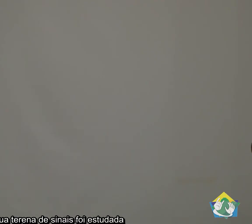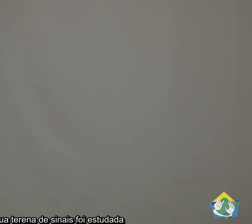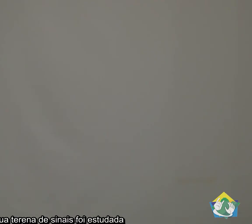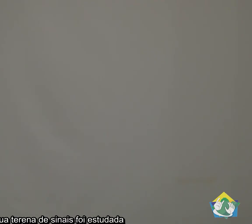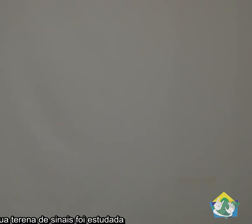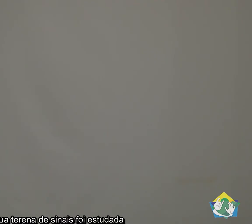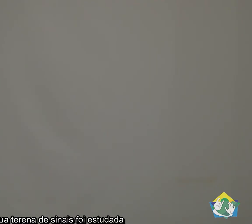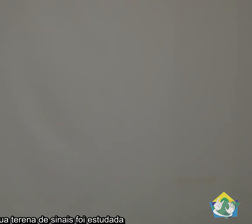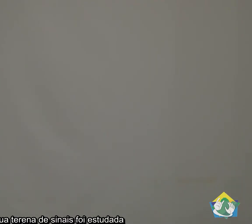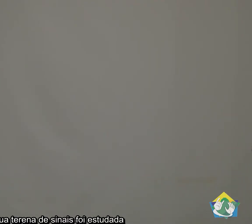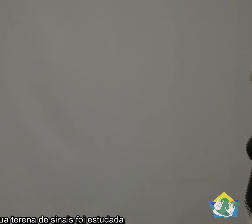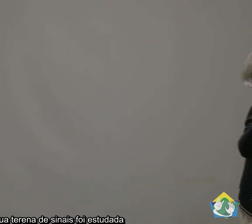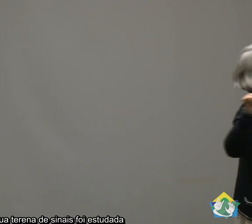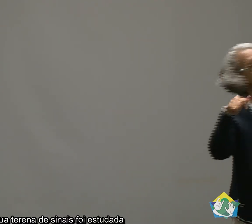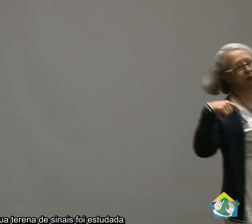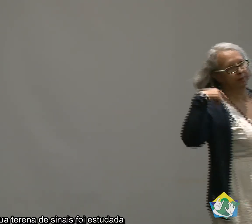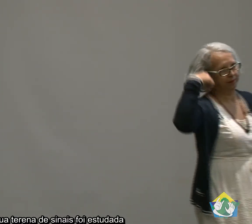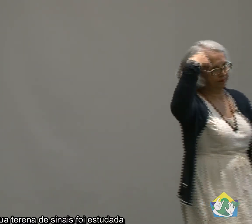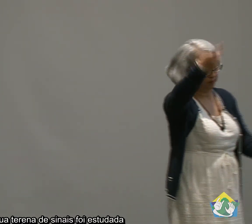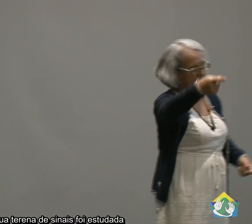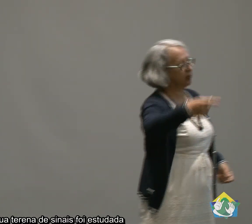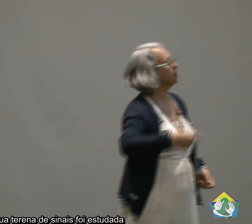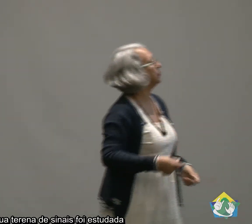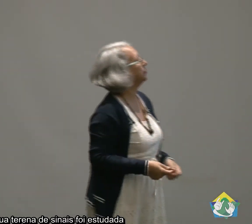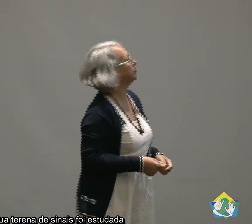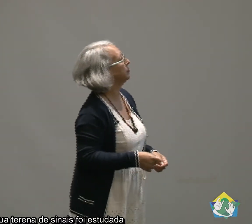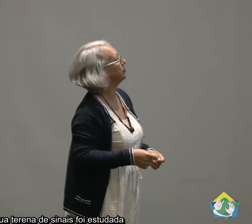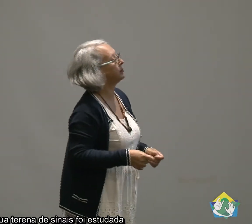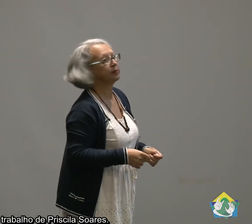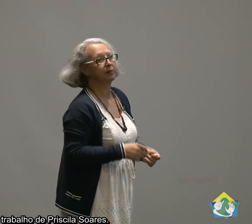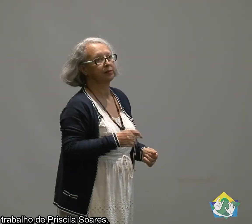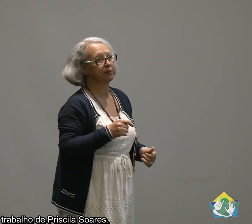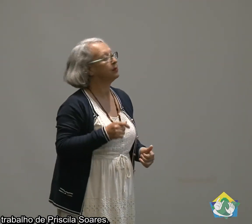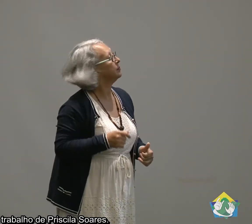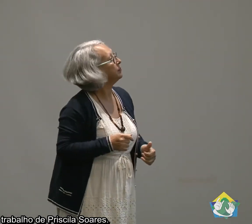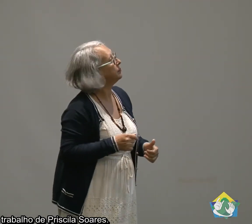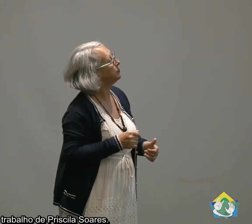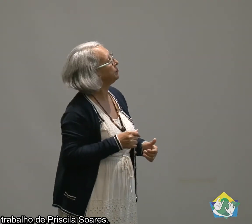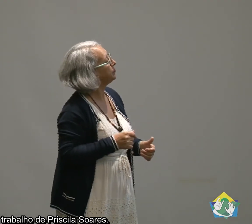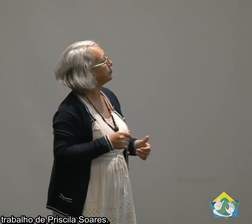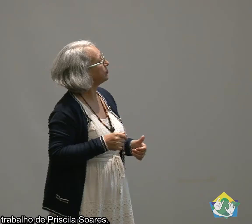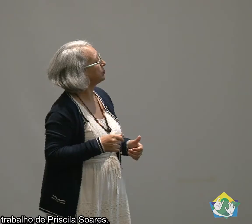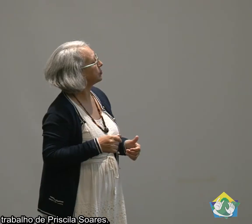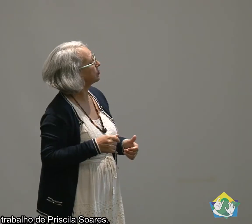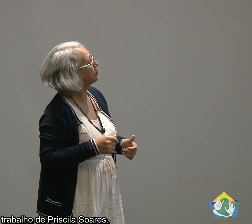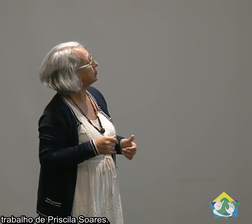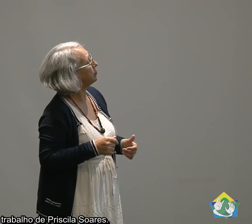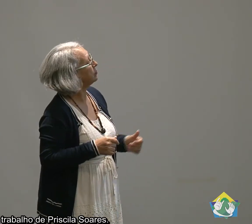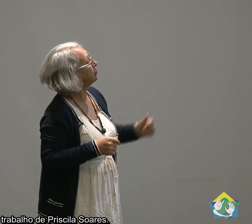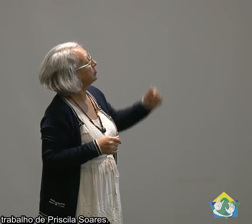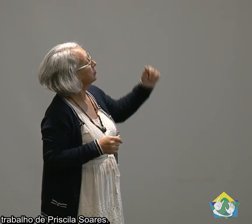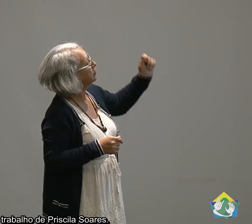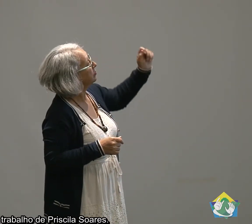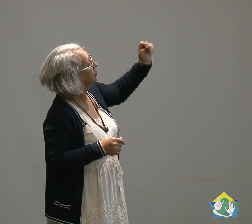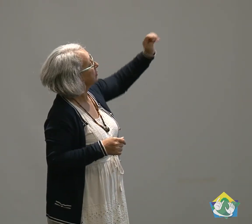língua de sinais terena, língua terena de sinais foi estudada nesse trabalho de Priscila Soares.